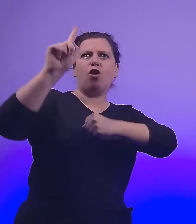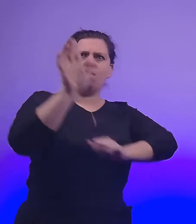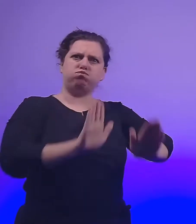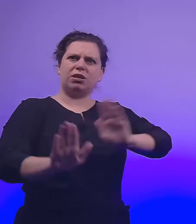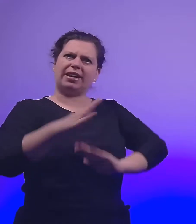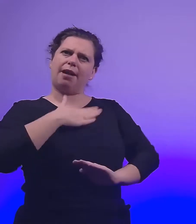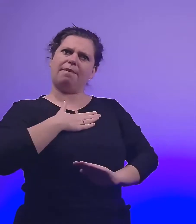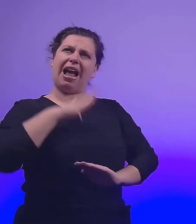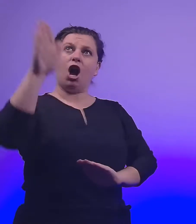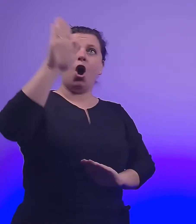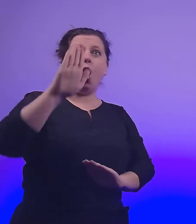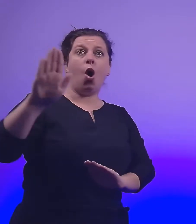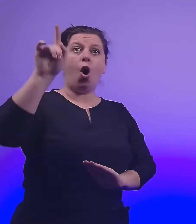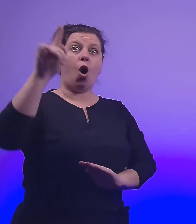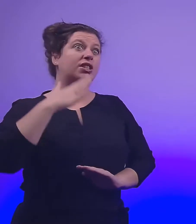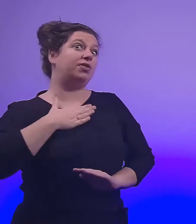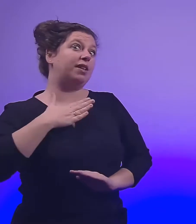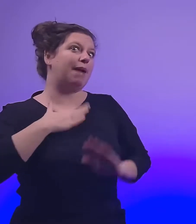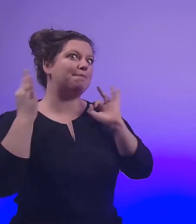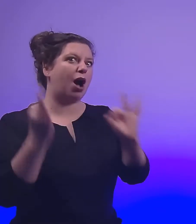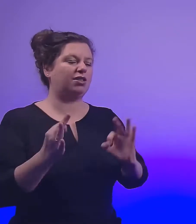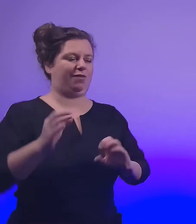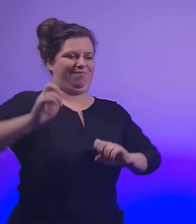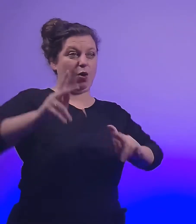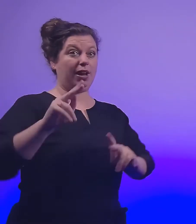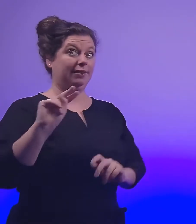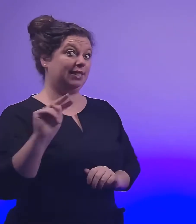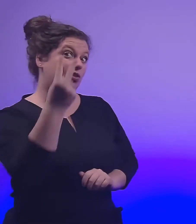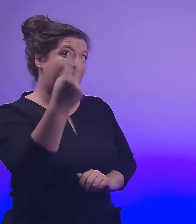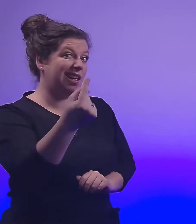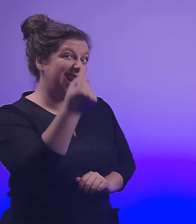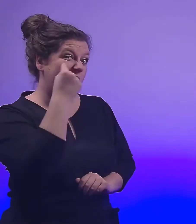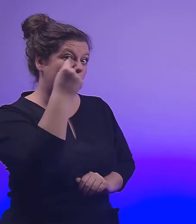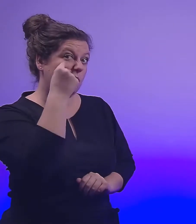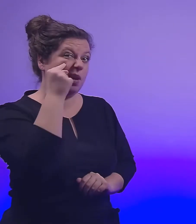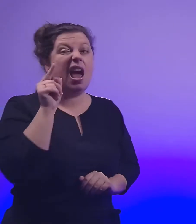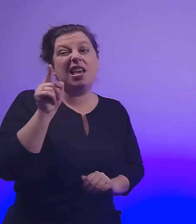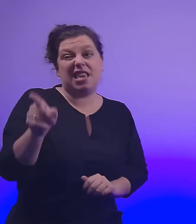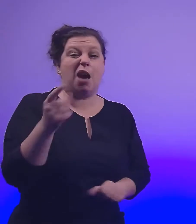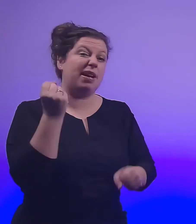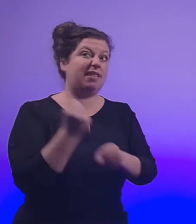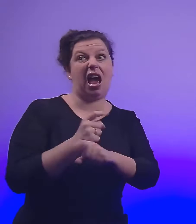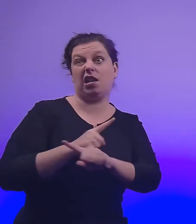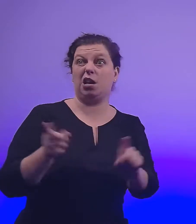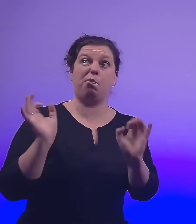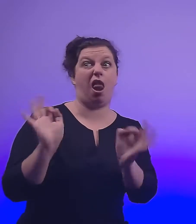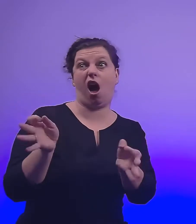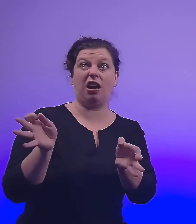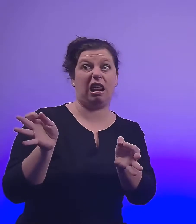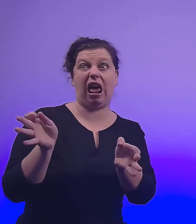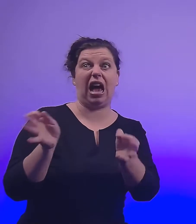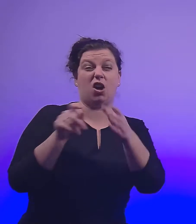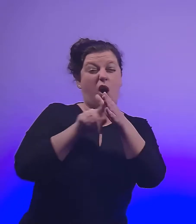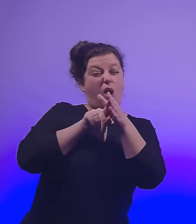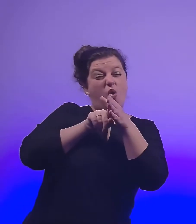God vindt mij prachtig. Komt de tweede, Deze staat voor... Jij bent echt niet belangrijk.